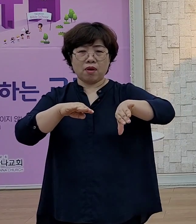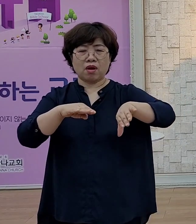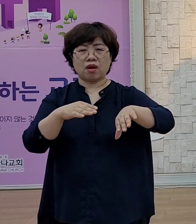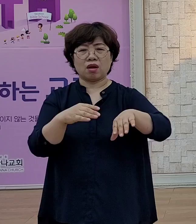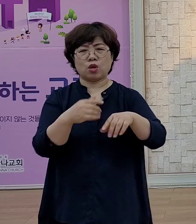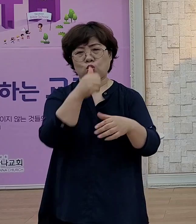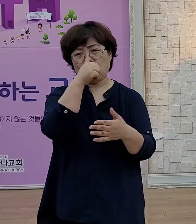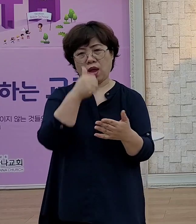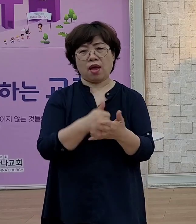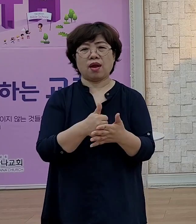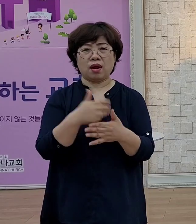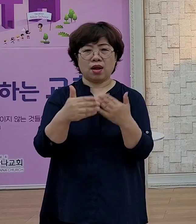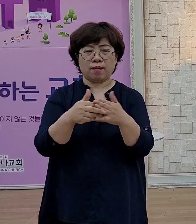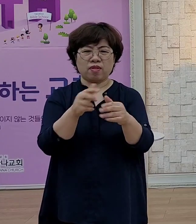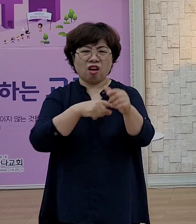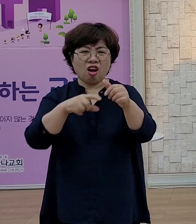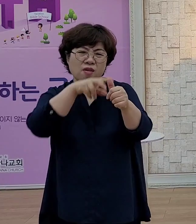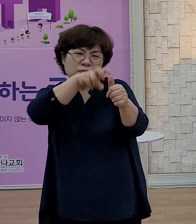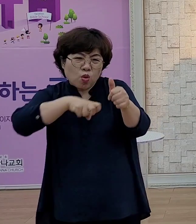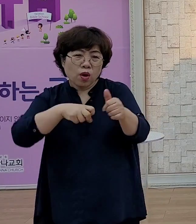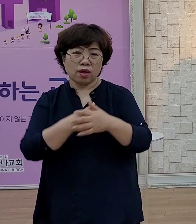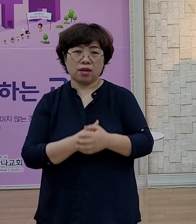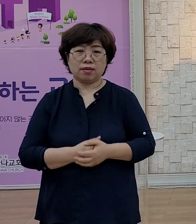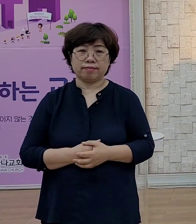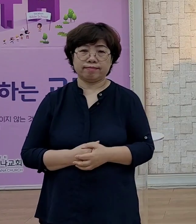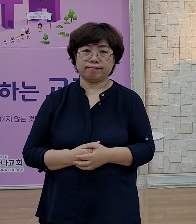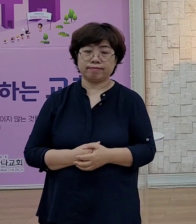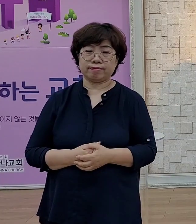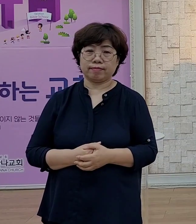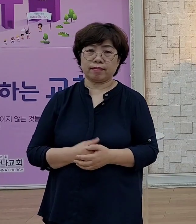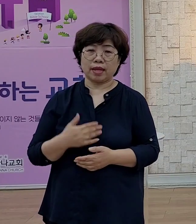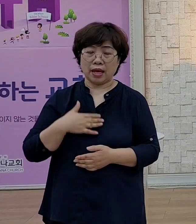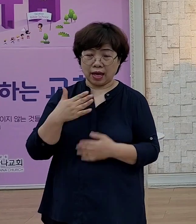앞선 내가 주인된 죄가 가장 큰 죄예요.